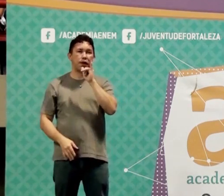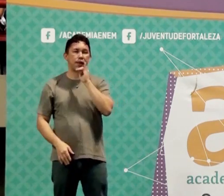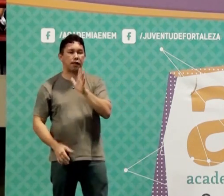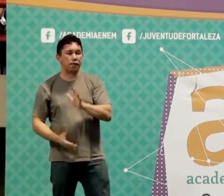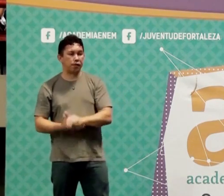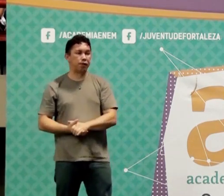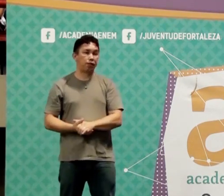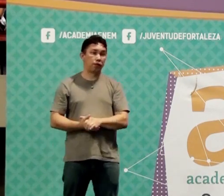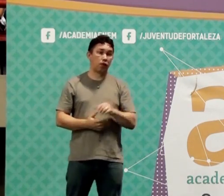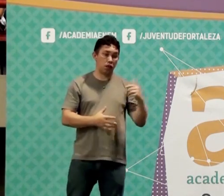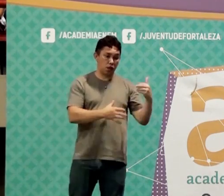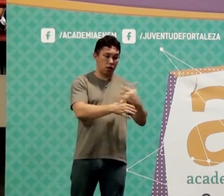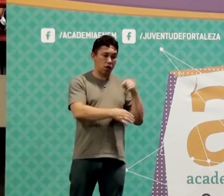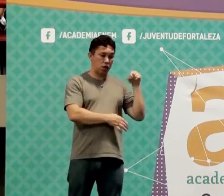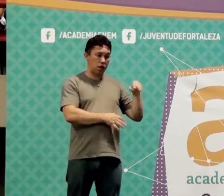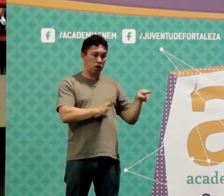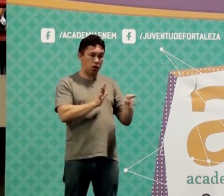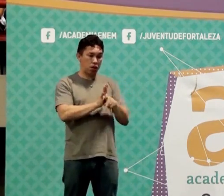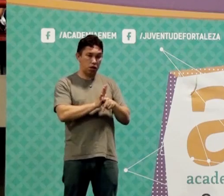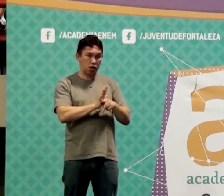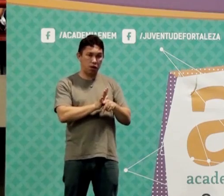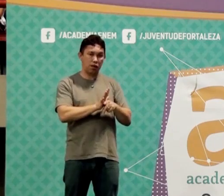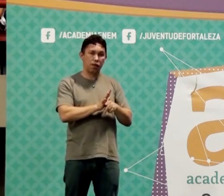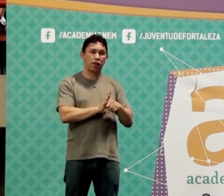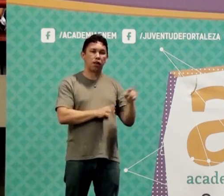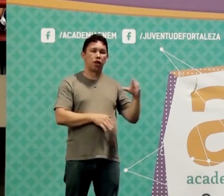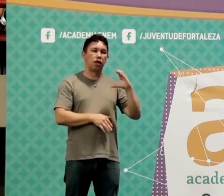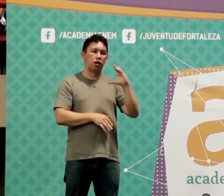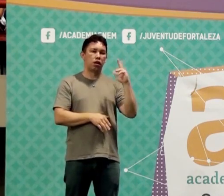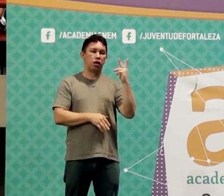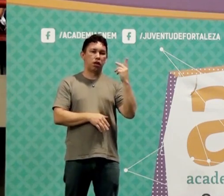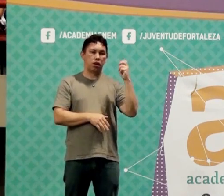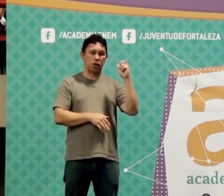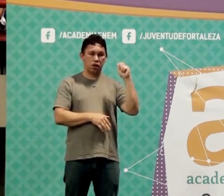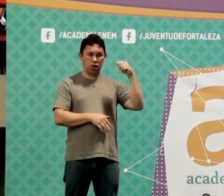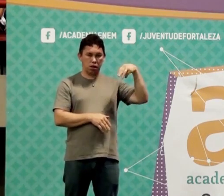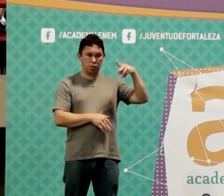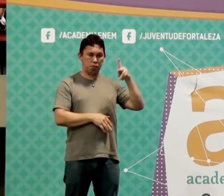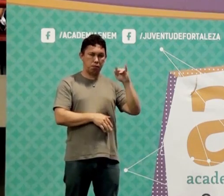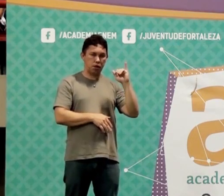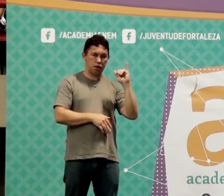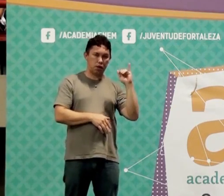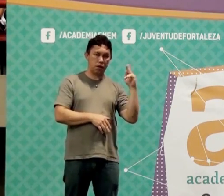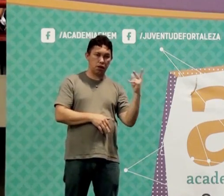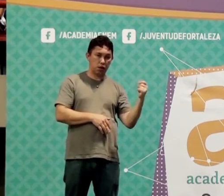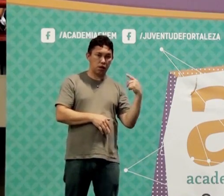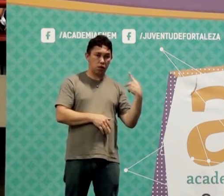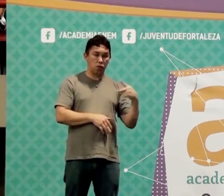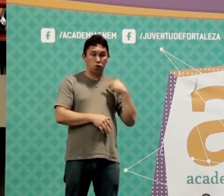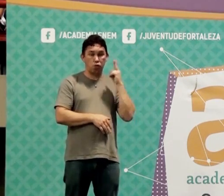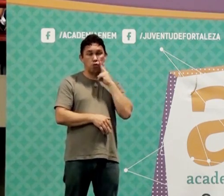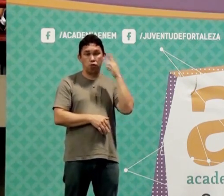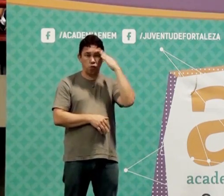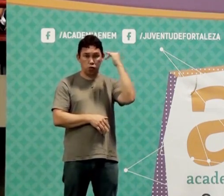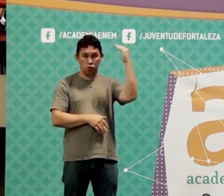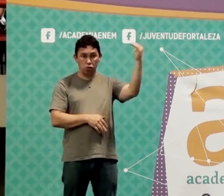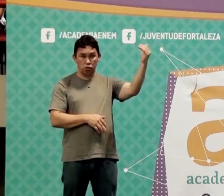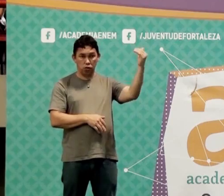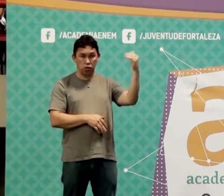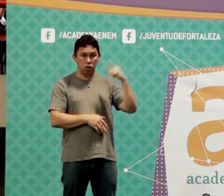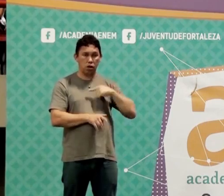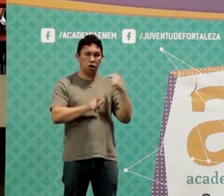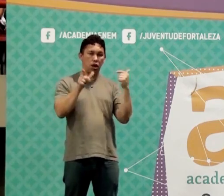fosse Fortaleza, tá certo? Fortaleza ia vender coco. As pessoas viriam para Fortaleza só para